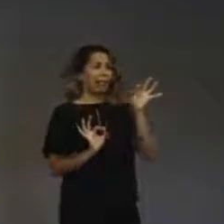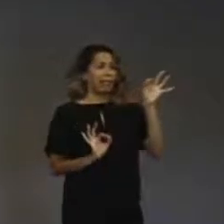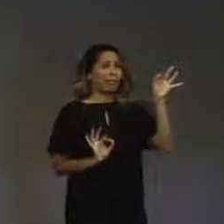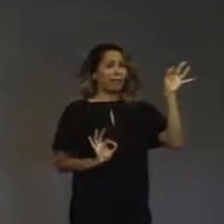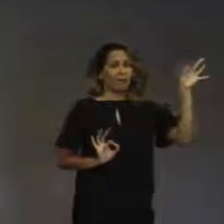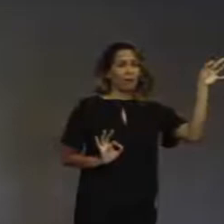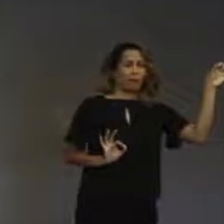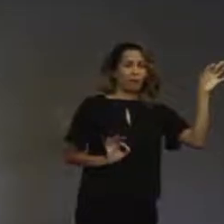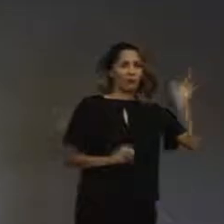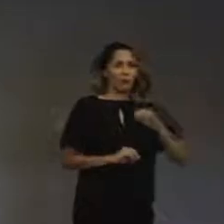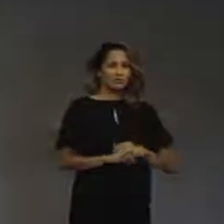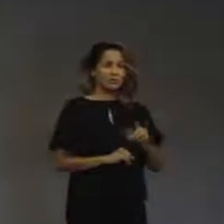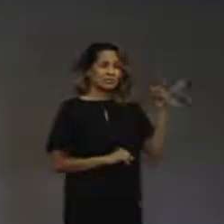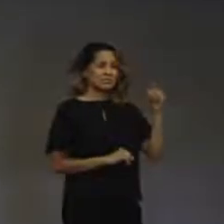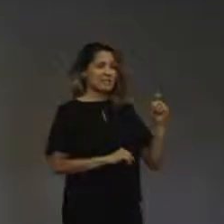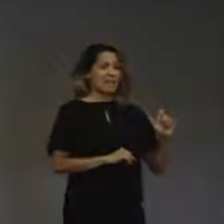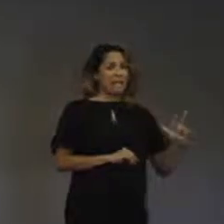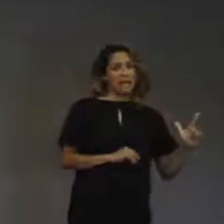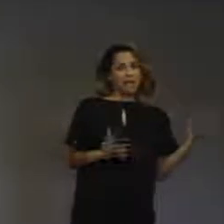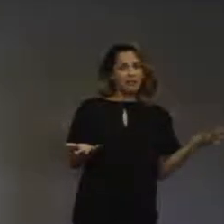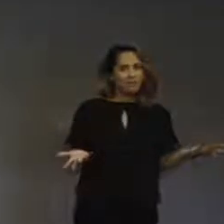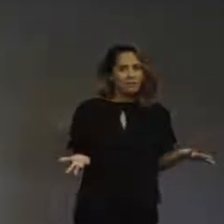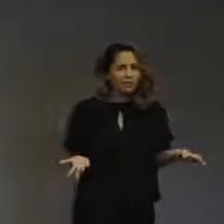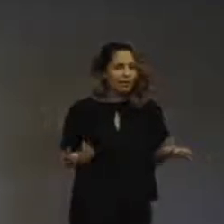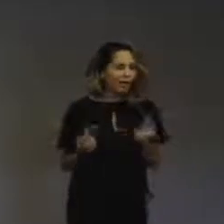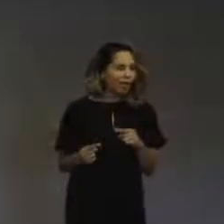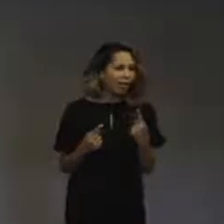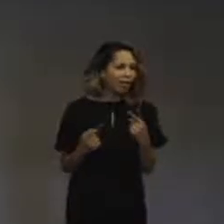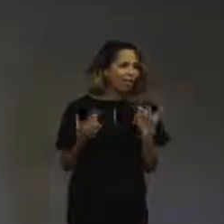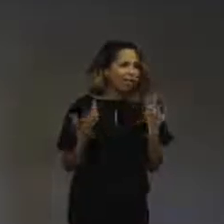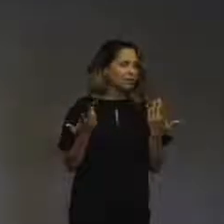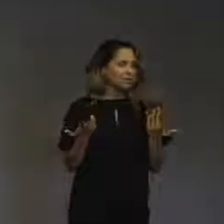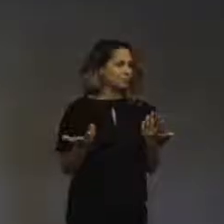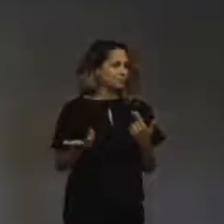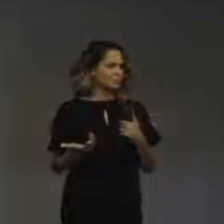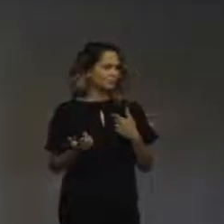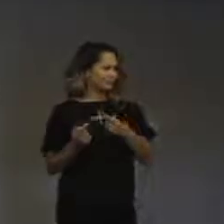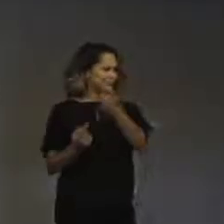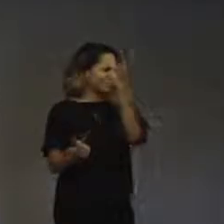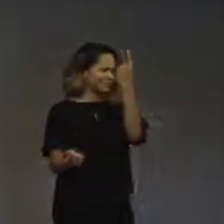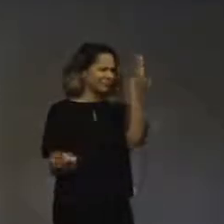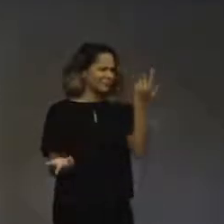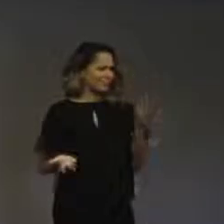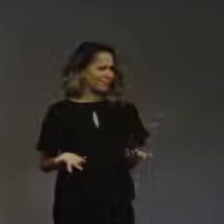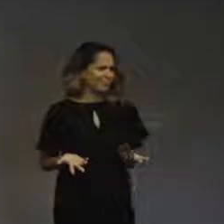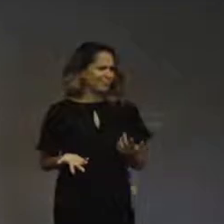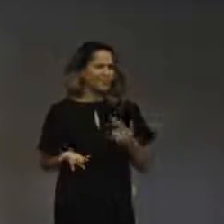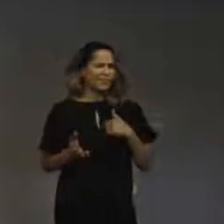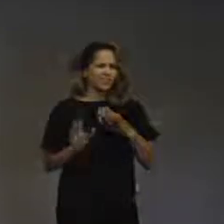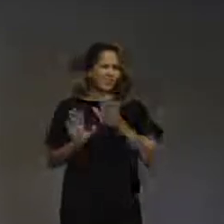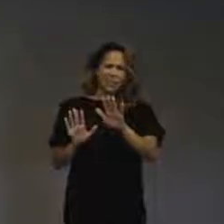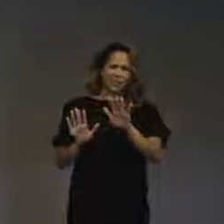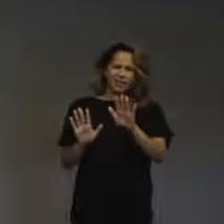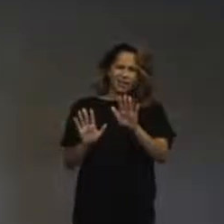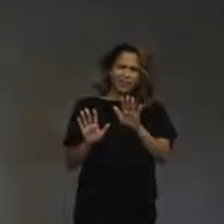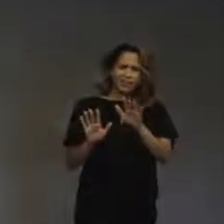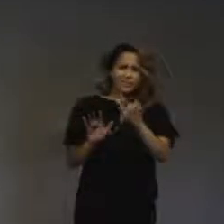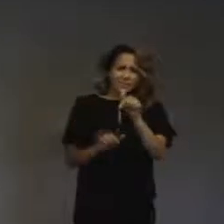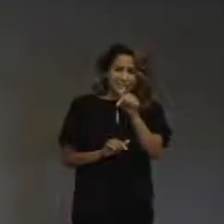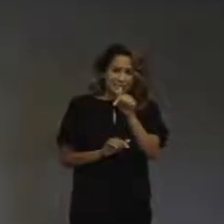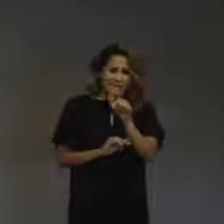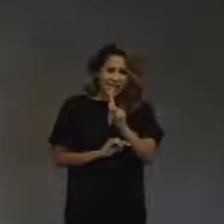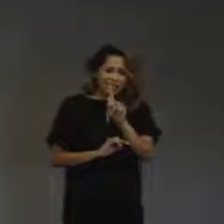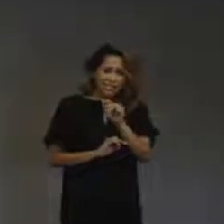Assim, e as pessoas completamente fora de sintonia. E ele ficava indignado. Eu falei, escuta, a gente está a 7 quilômetros do